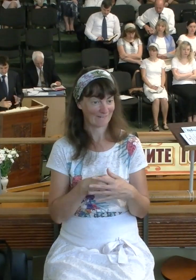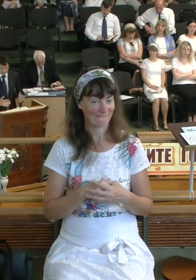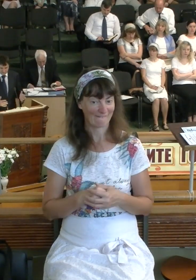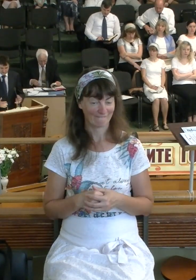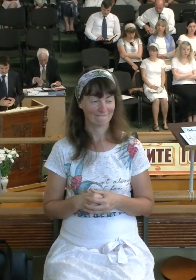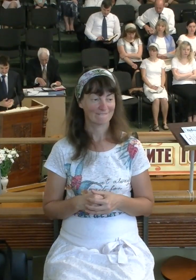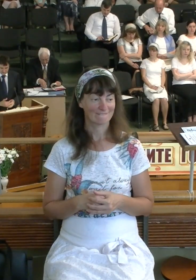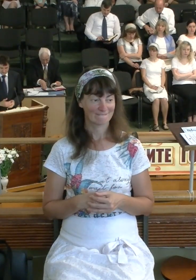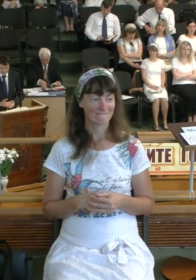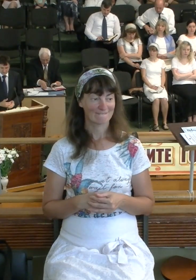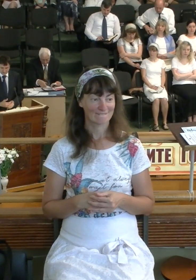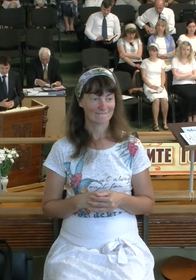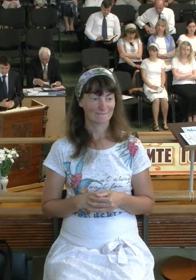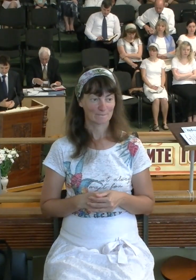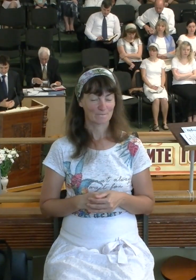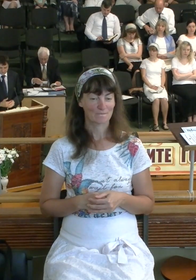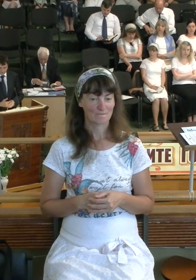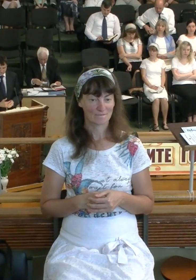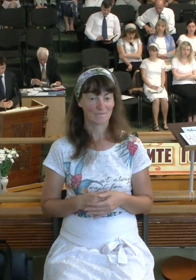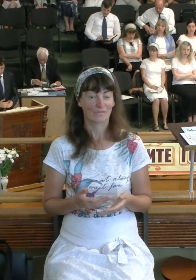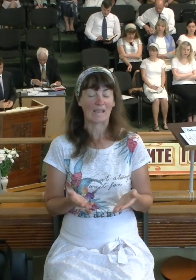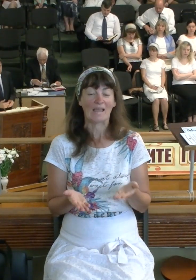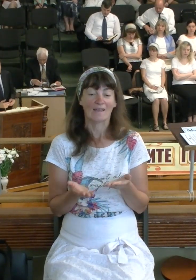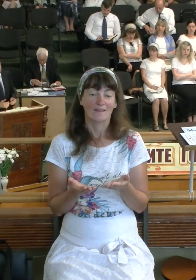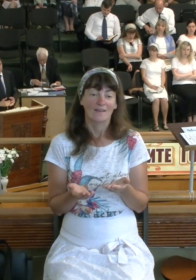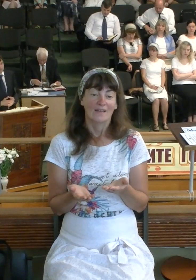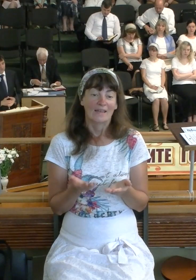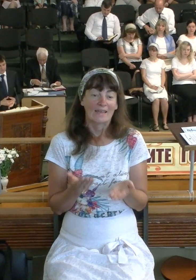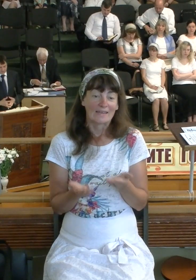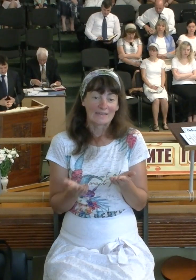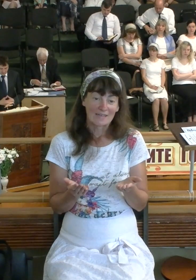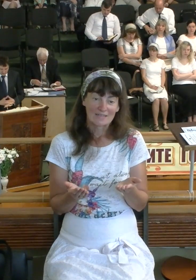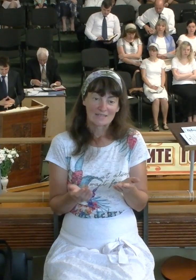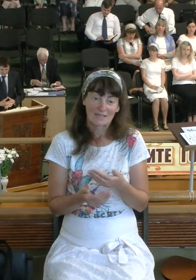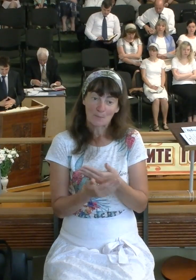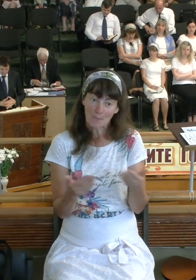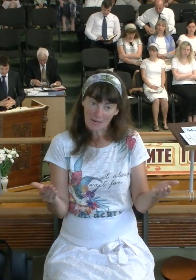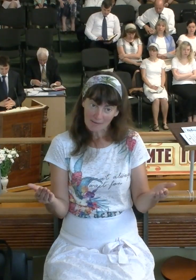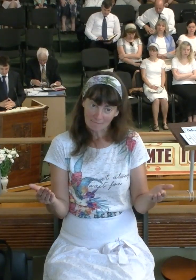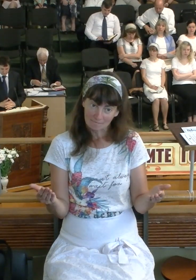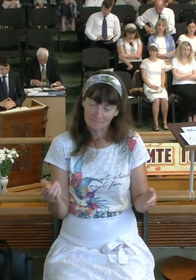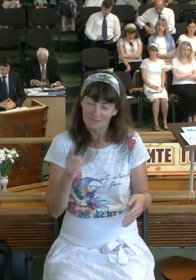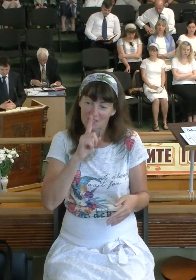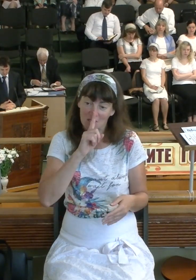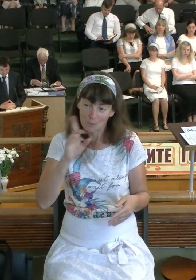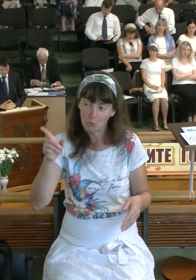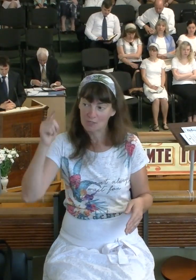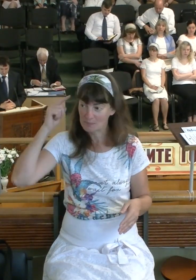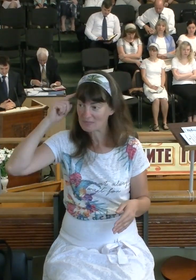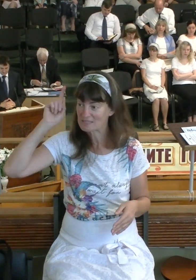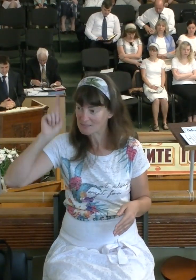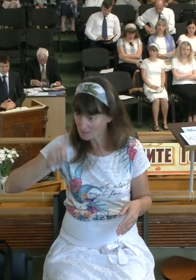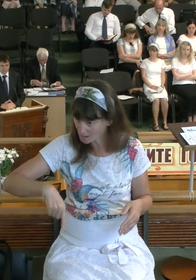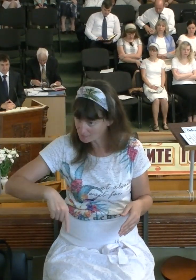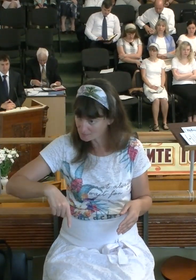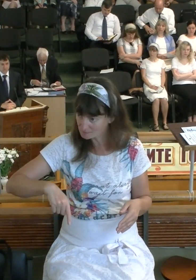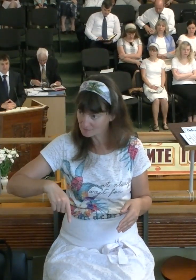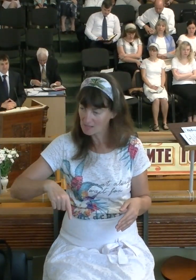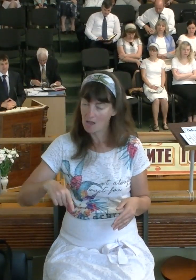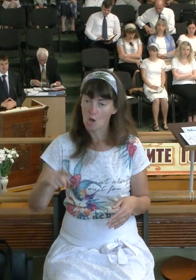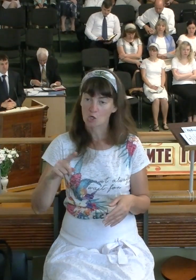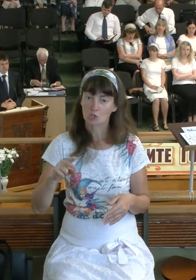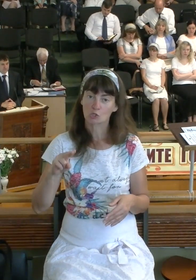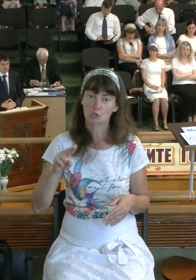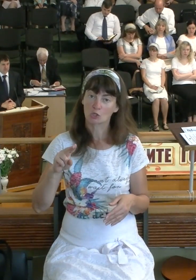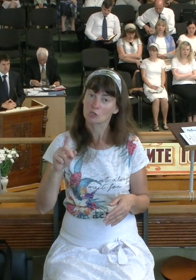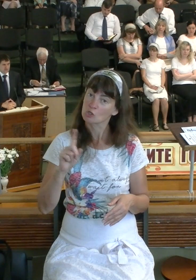Если мы не будем знать назначение и работу Святого Духа, мы также будем учить неправильно и будем учить по-другому. Знаете, современное